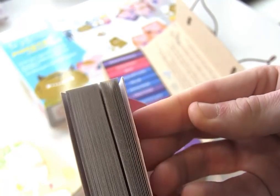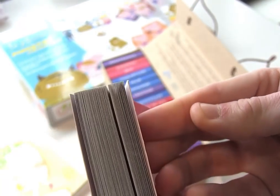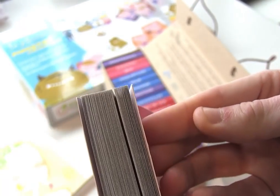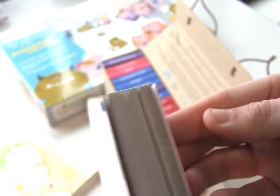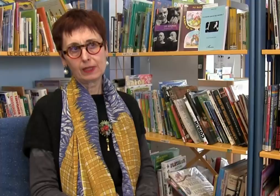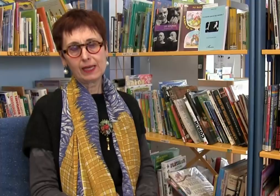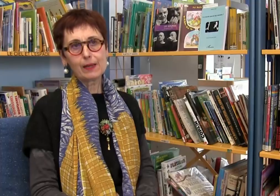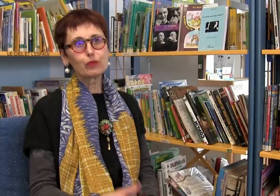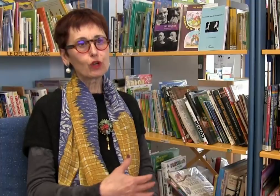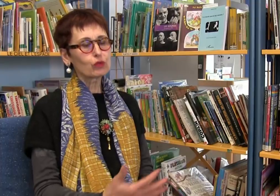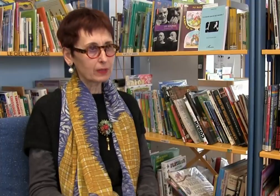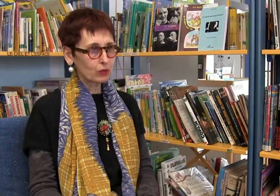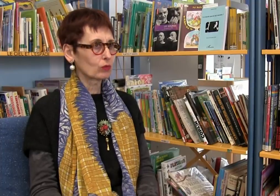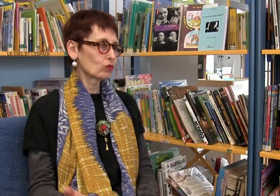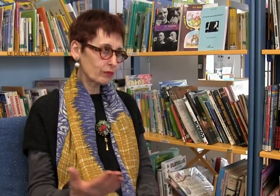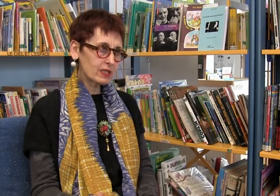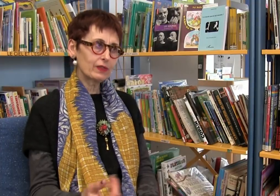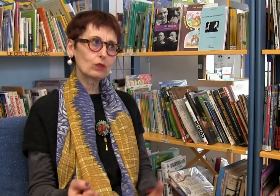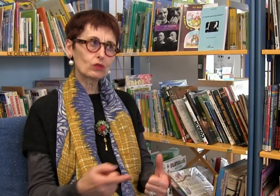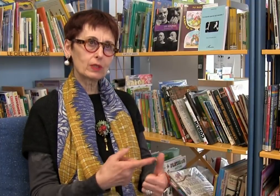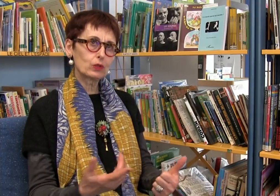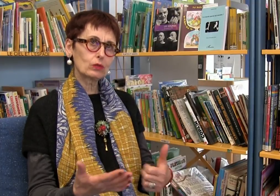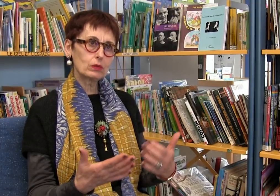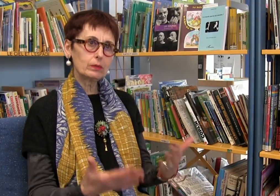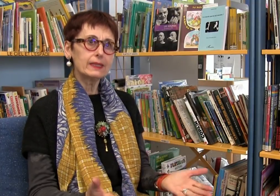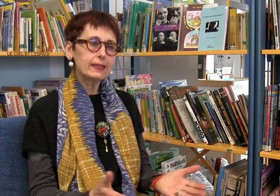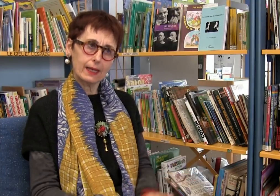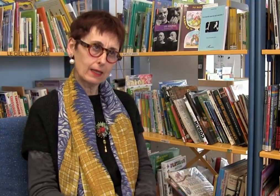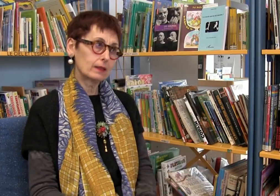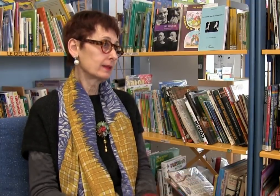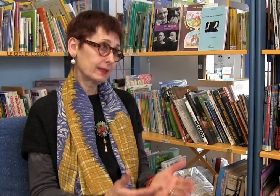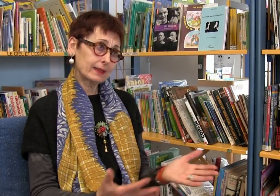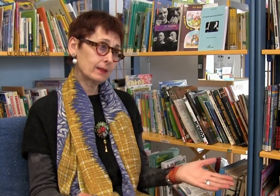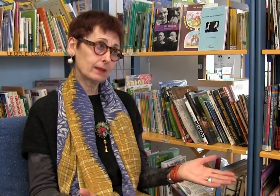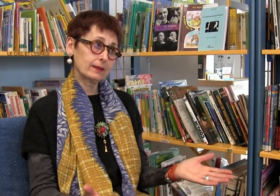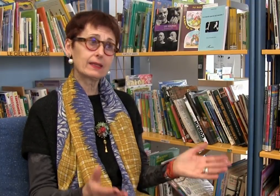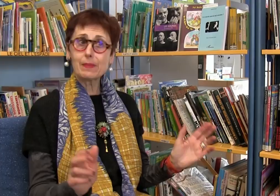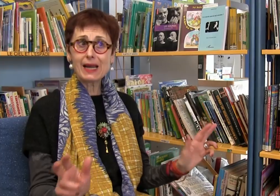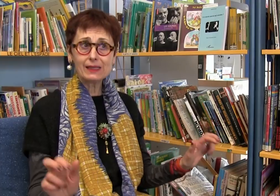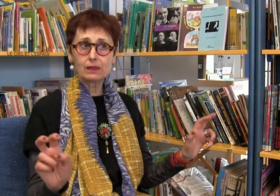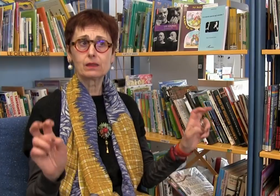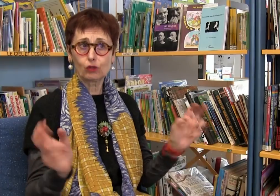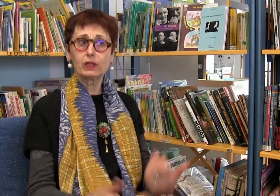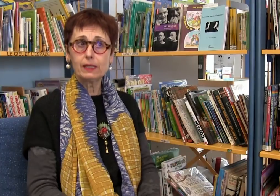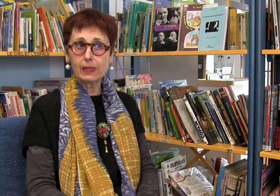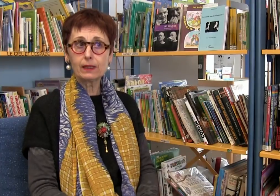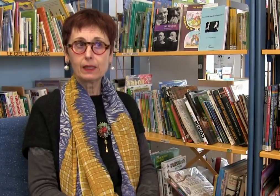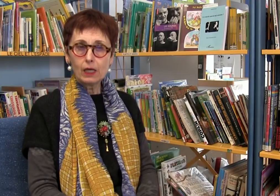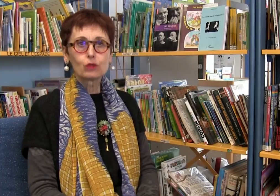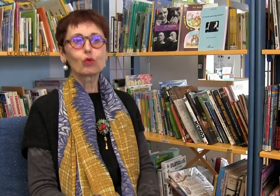surdité. Il y a plusieurs conceptions. Soit vous avez une conception médicale, c'est un malade, entre guillemets, donc